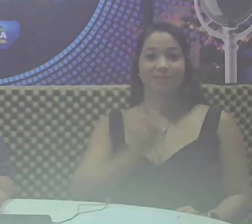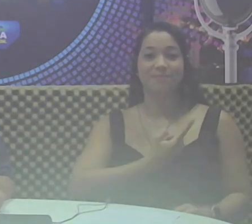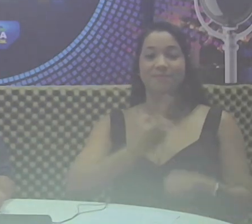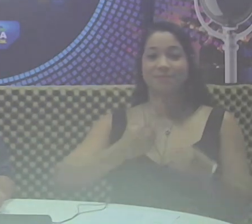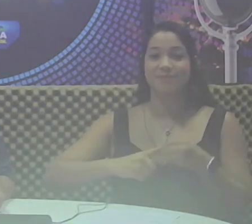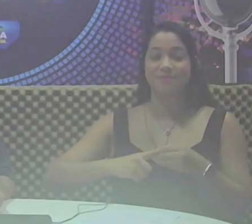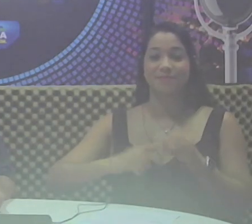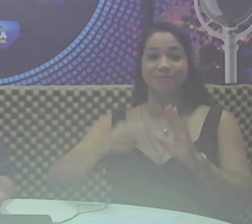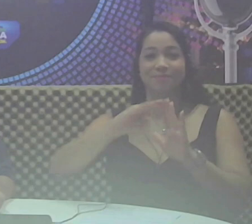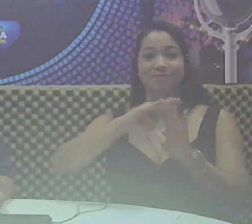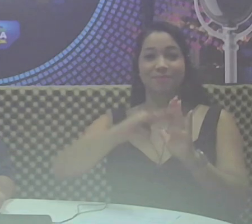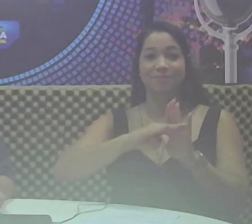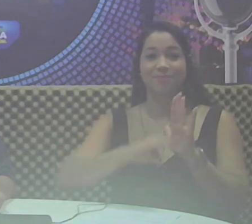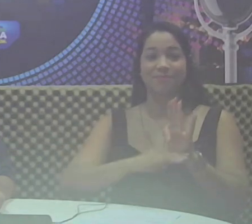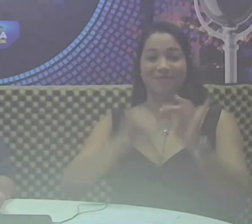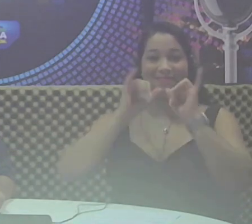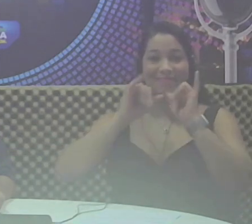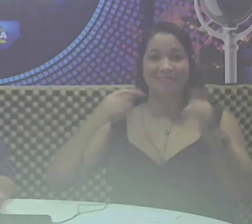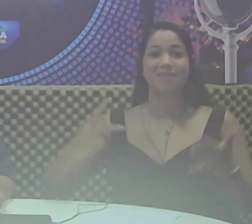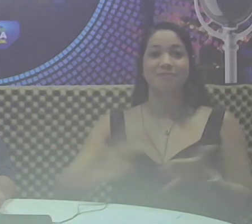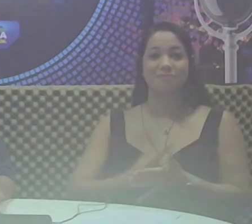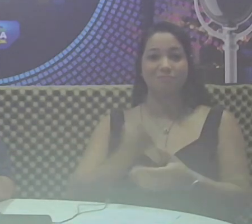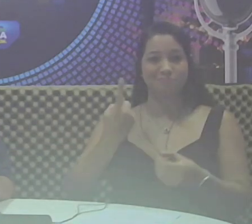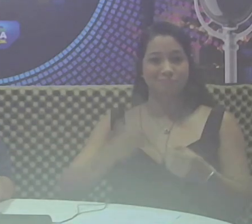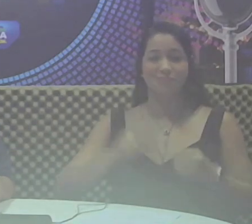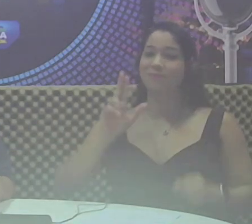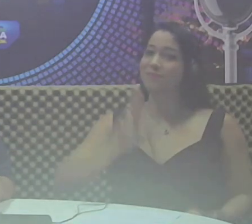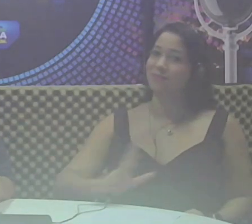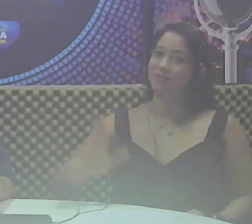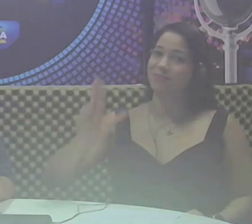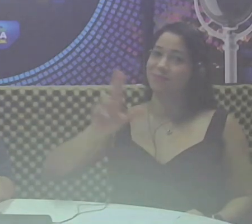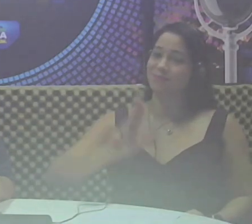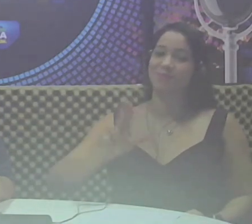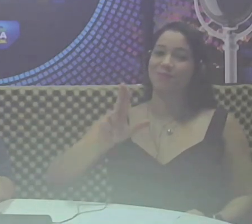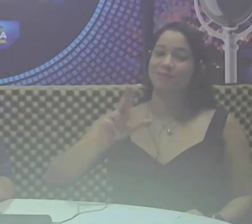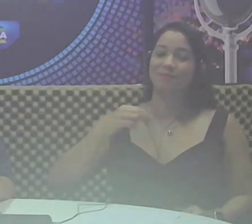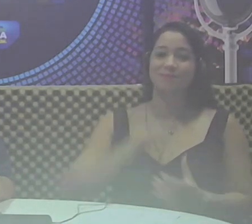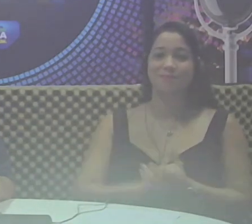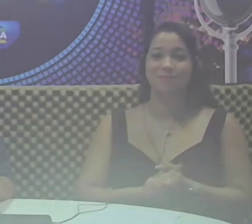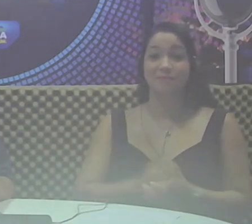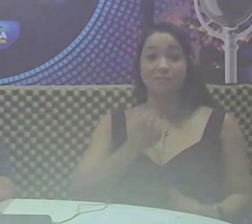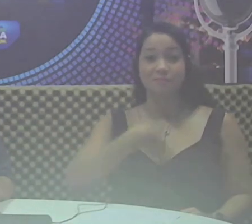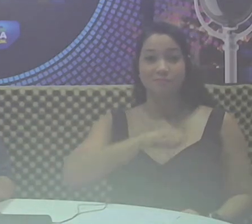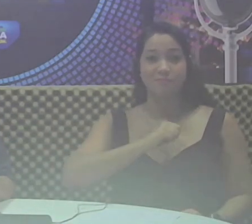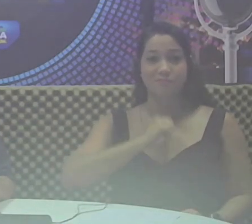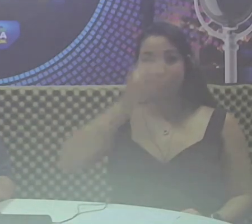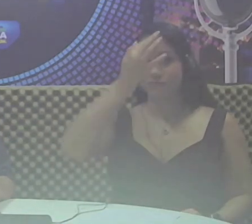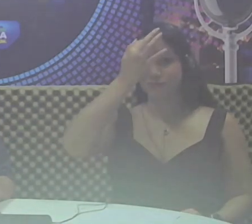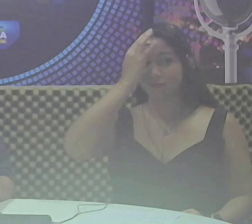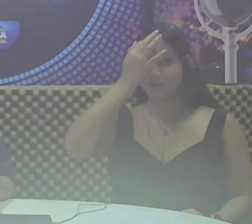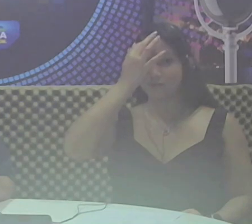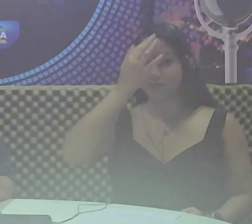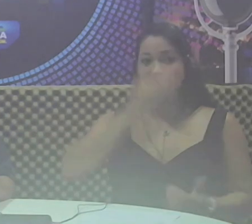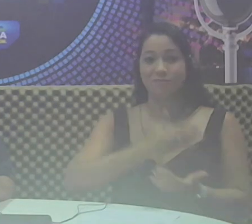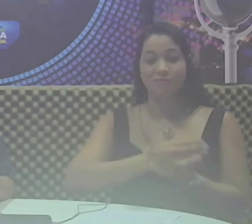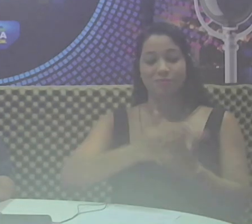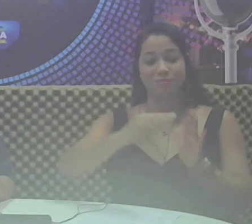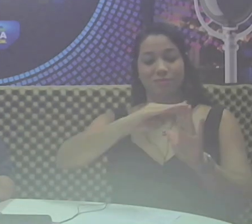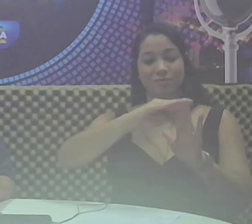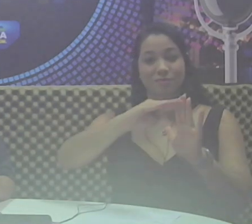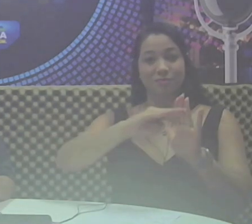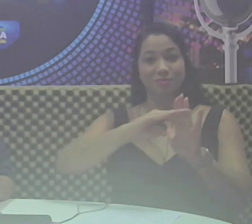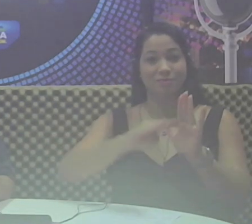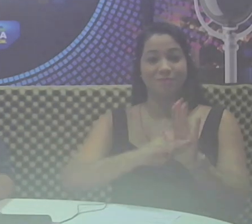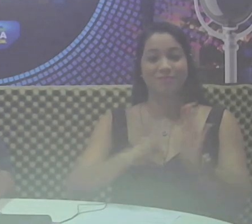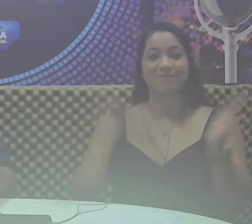Cidade, com um boletim de notícias sobre o que de fato acontece em Uberlândia. Eu sou Fernando Natário e